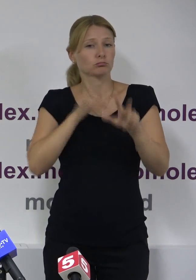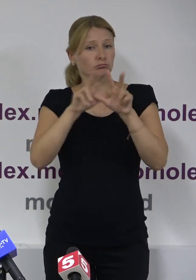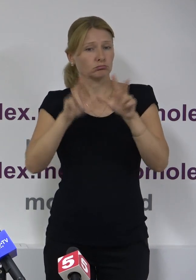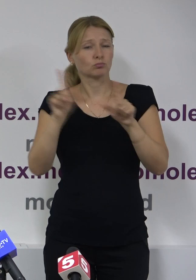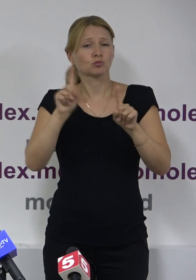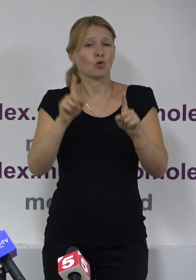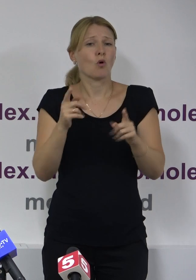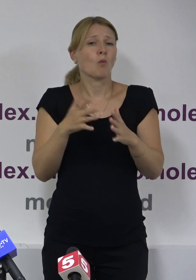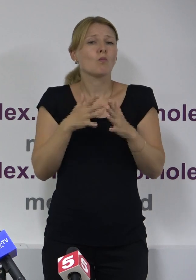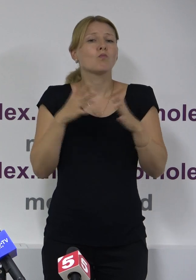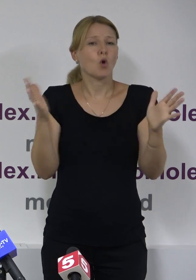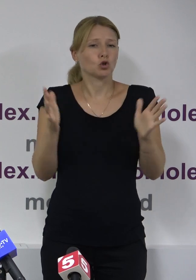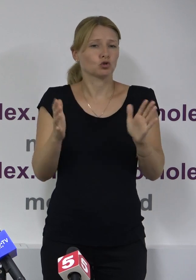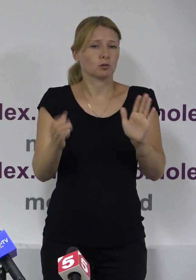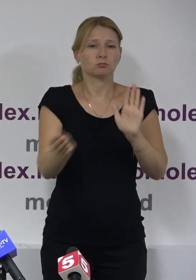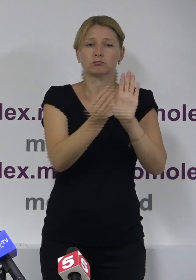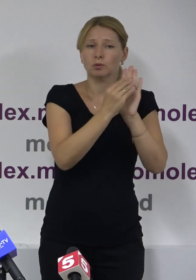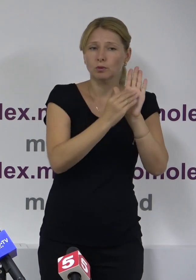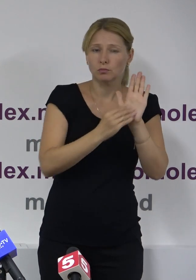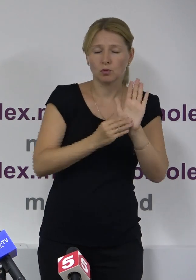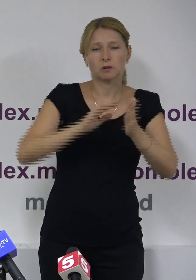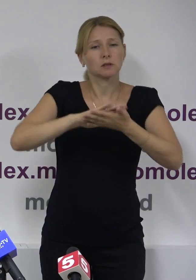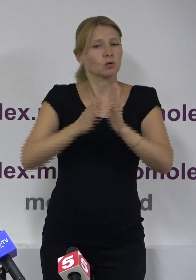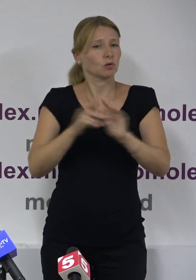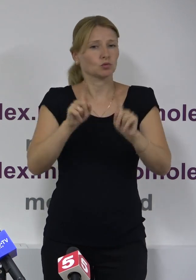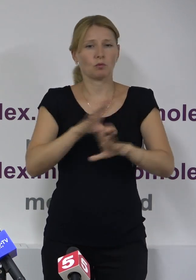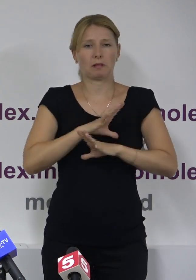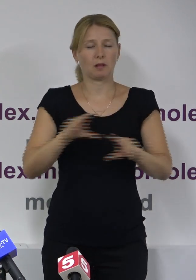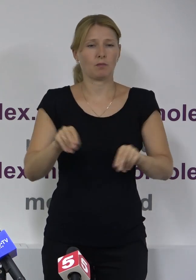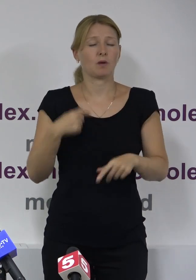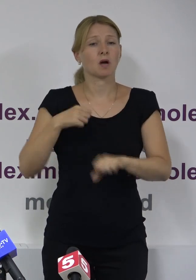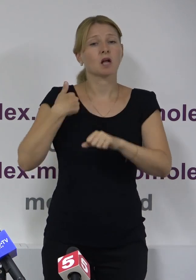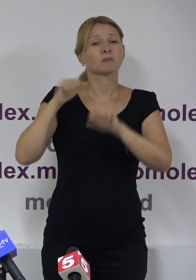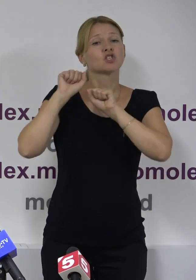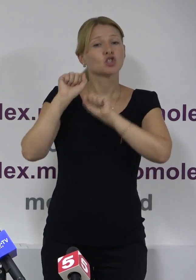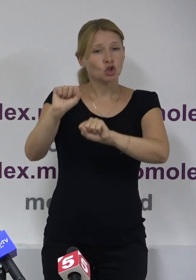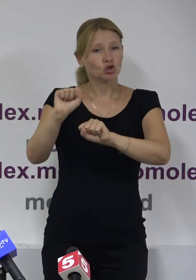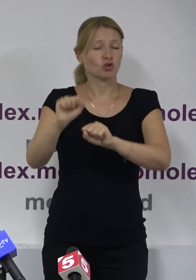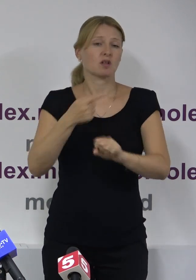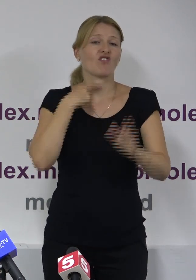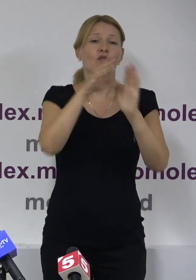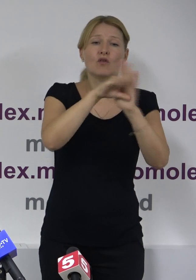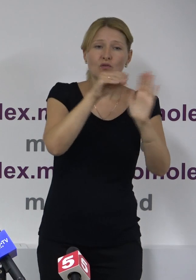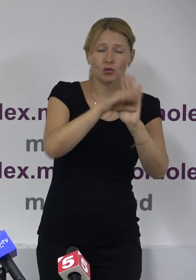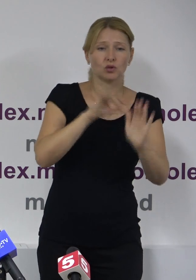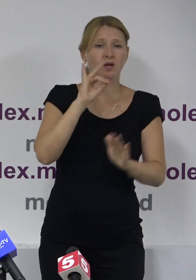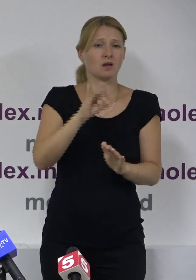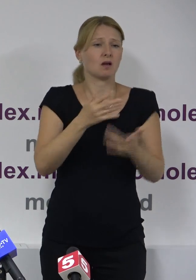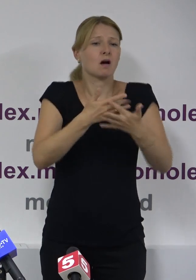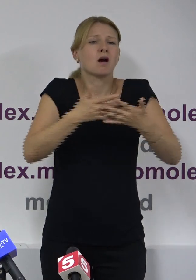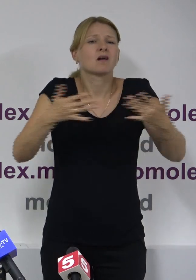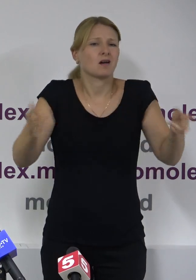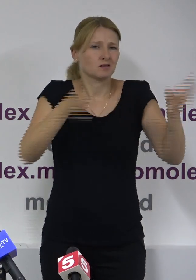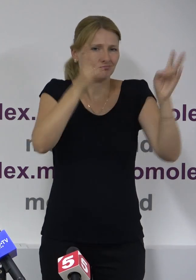documentăm cât mai bine astfel de situații și în acest fel cu toții să protejăm alegerile de influențele nefaste